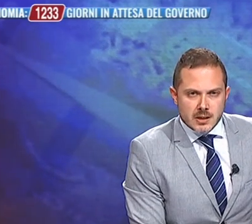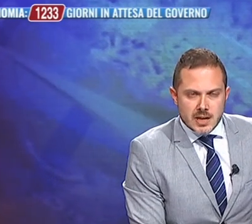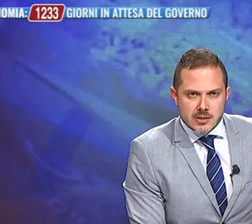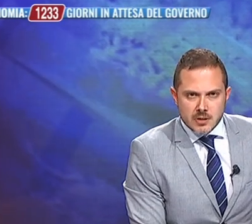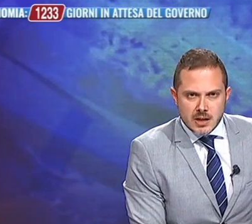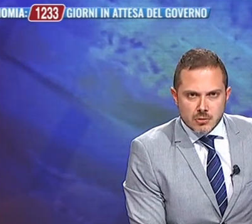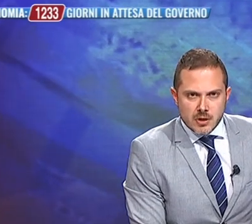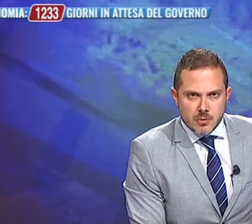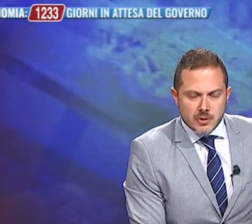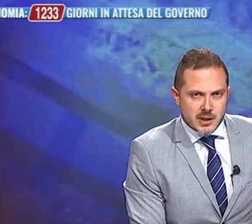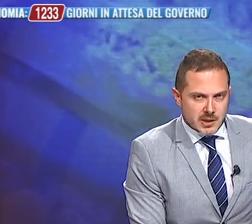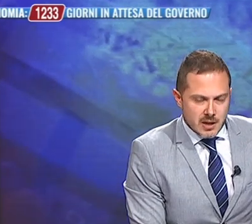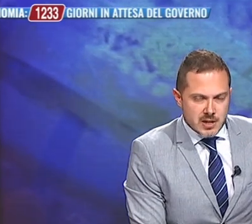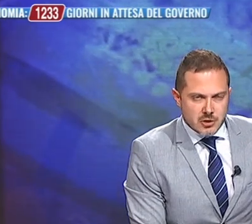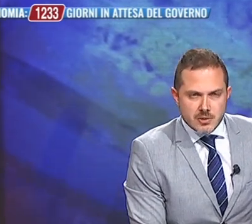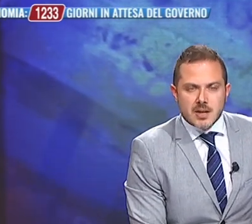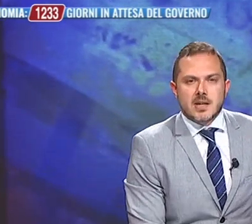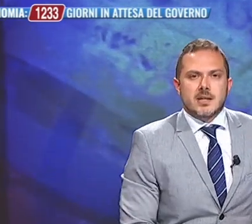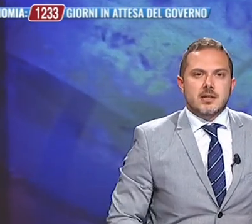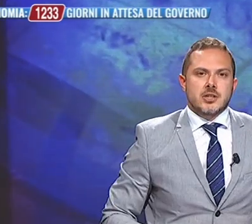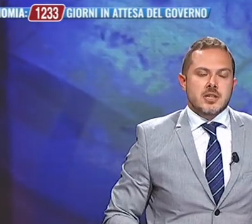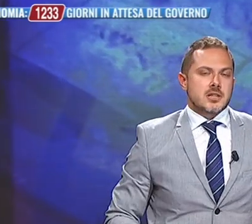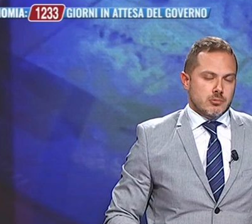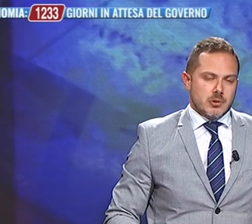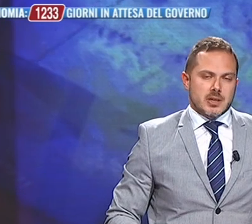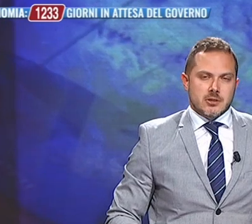e ringrazio Renato Capoia e Andrea Basso dalla